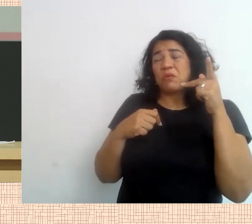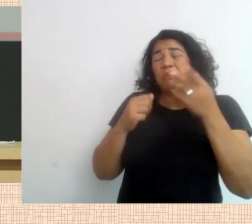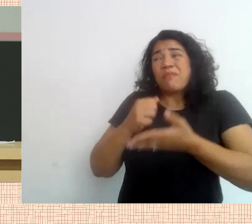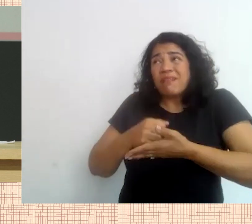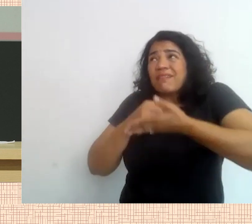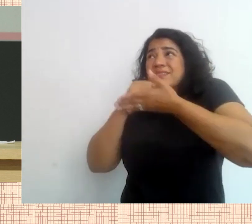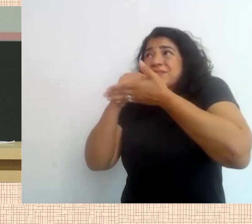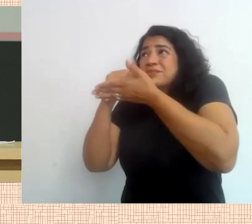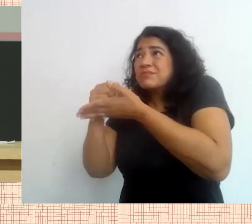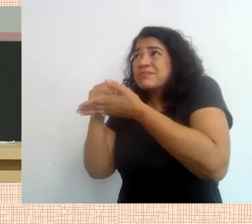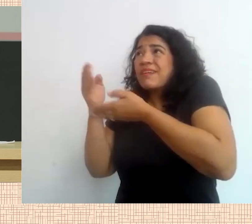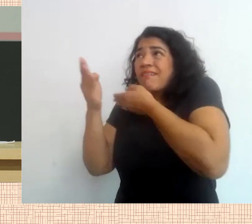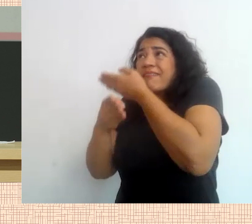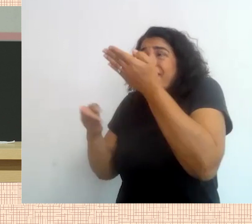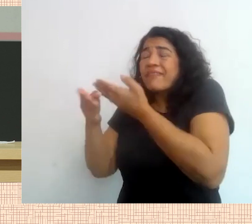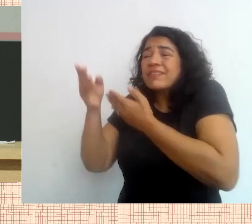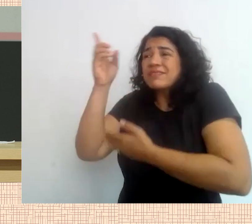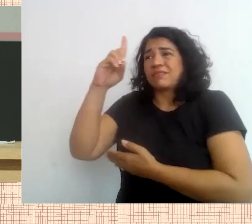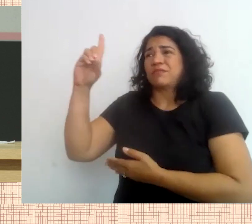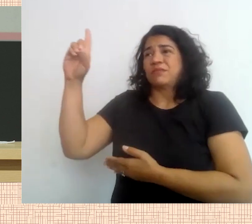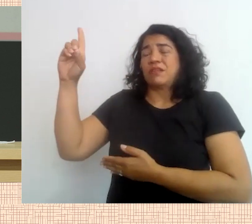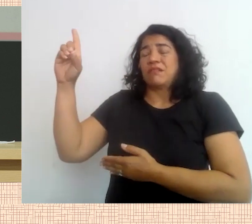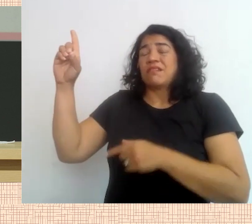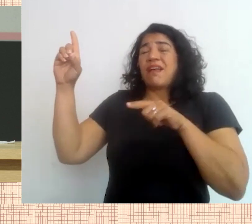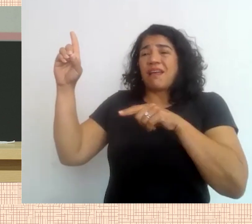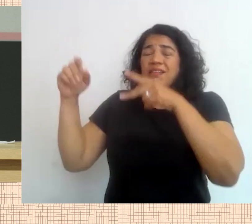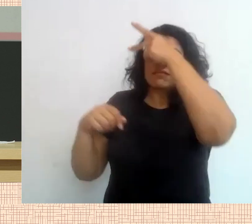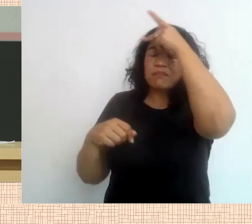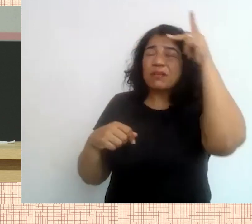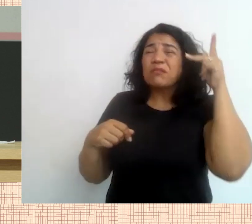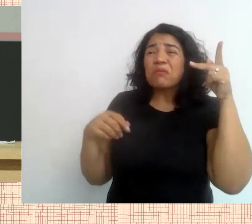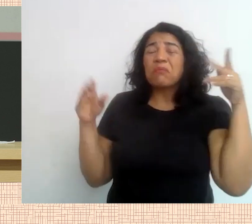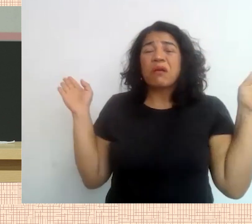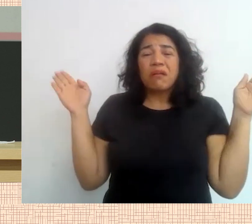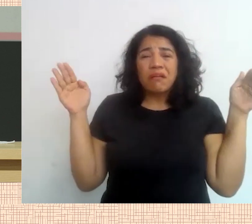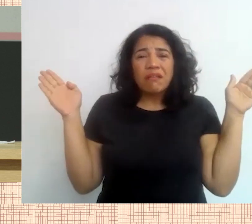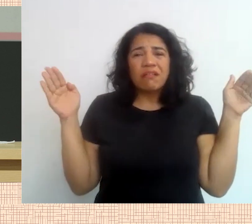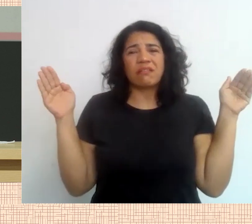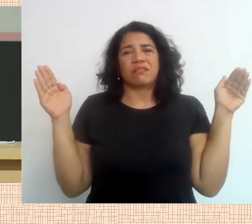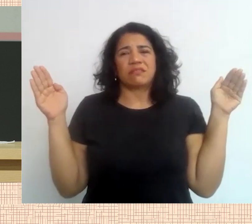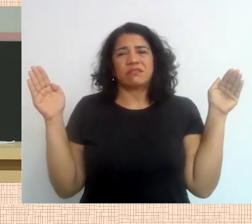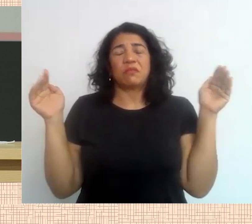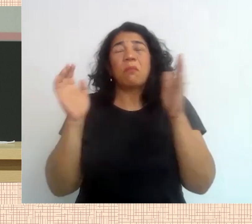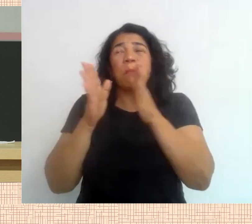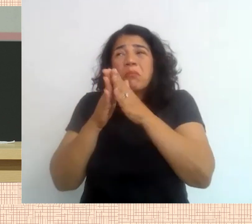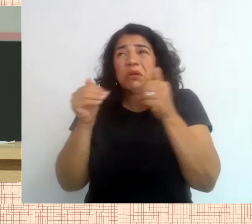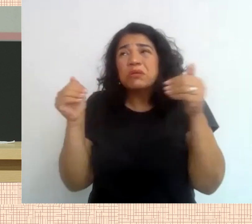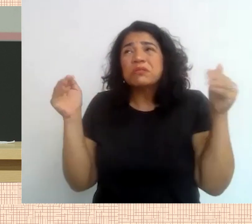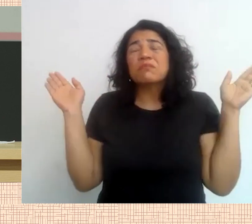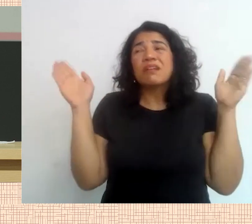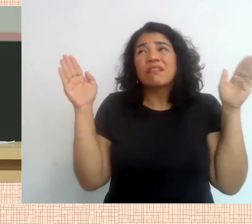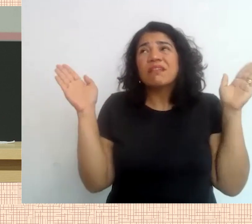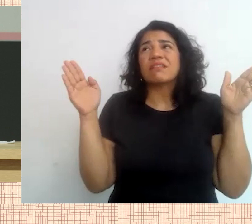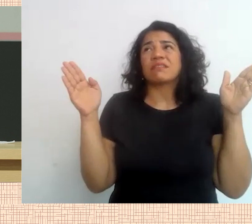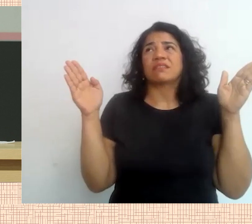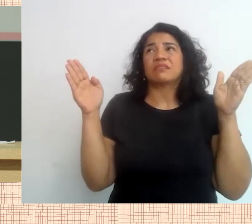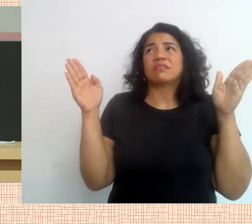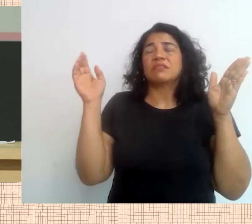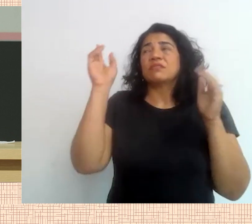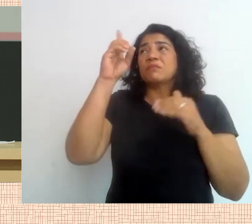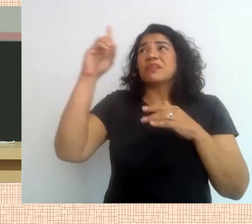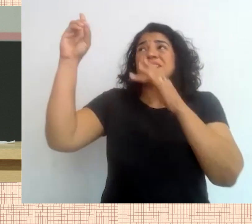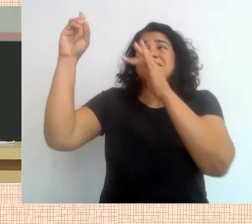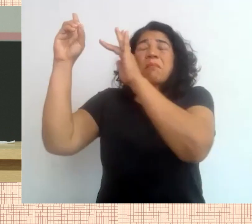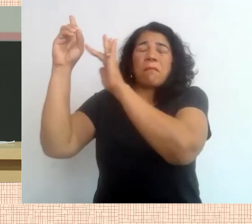adoração a anjos. Por isso, irmãos, o homem tem sempre isso dentro do seu homem caído, da natureza,